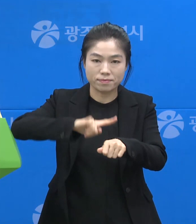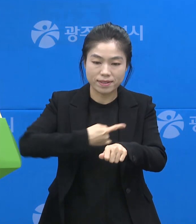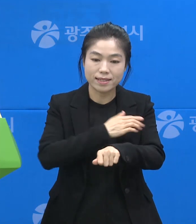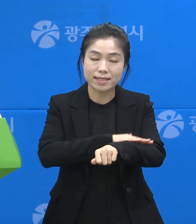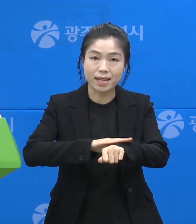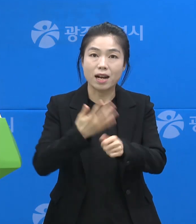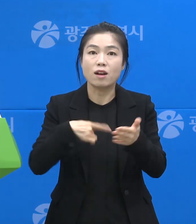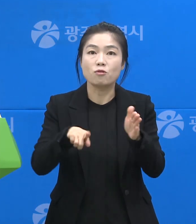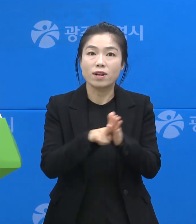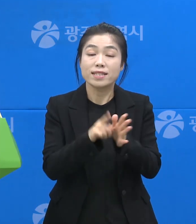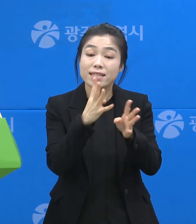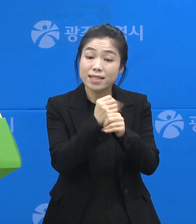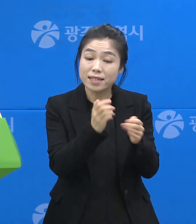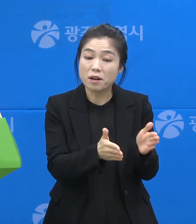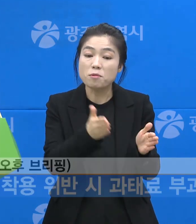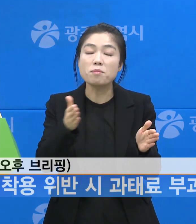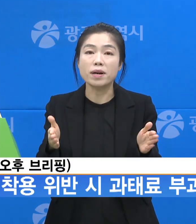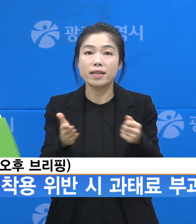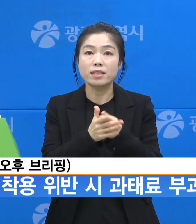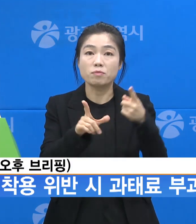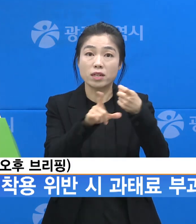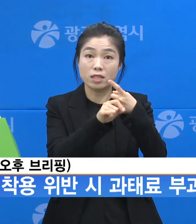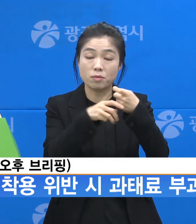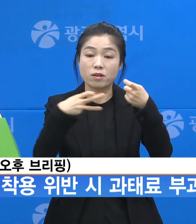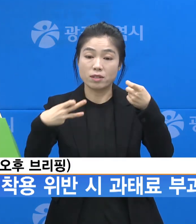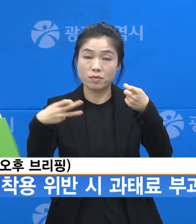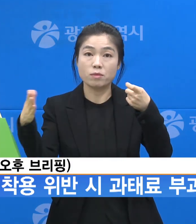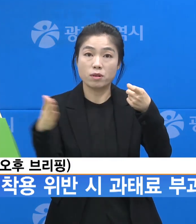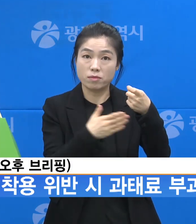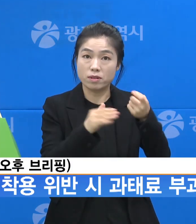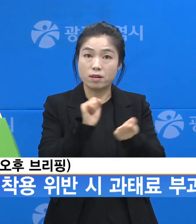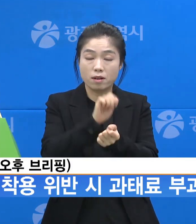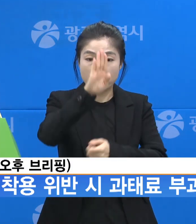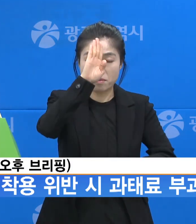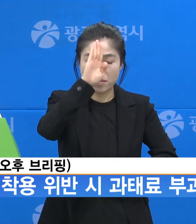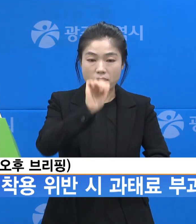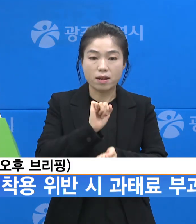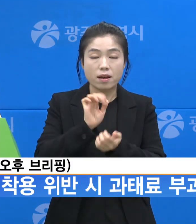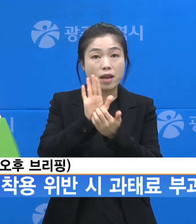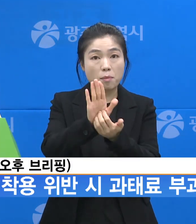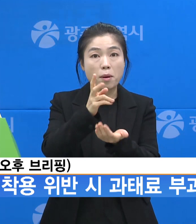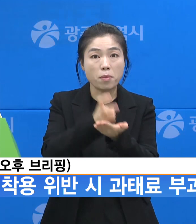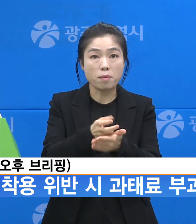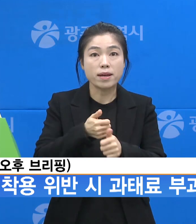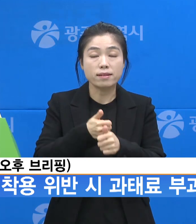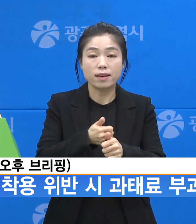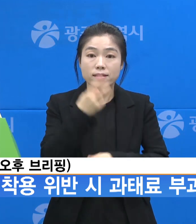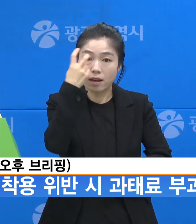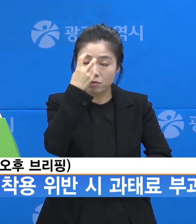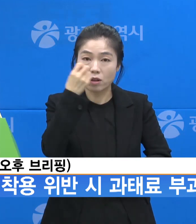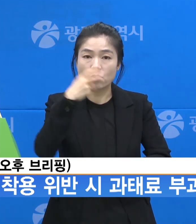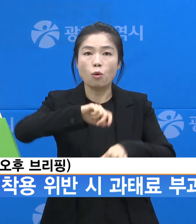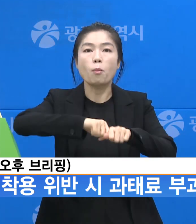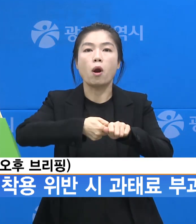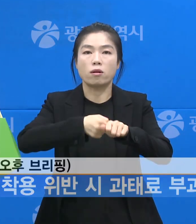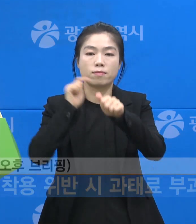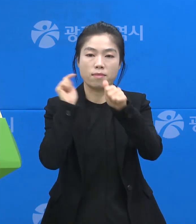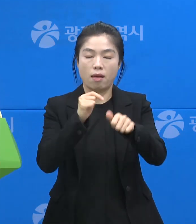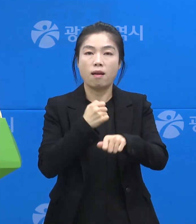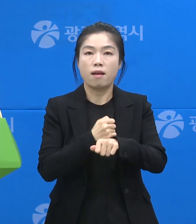기간을 좀 유예하는 것입니다. 그래서 11월 13일부터는 감염병 예방법에 따라 단속과 과태료가 부과될